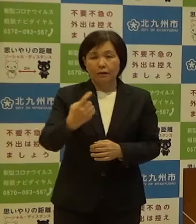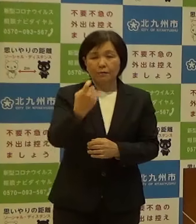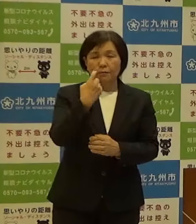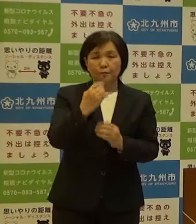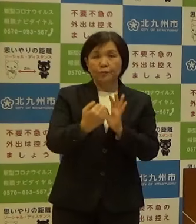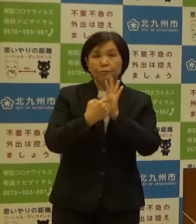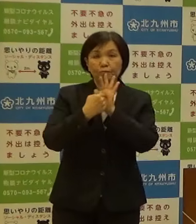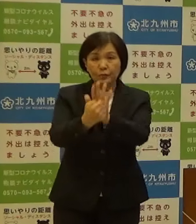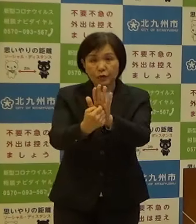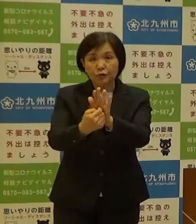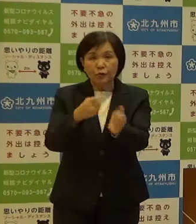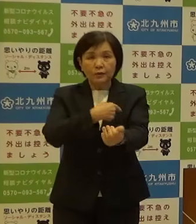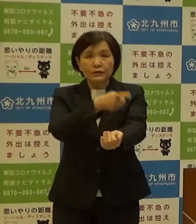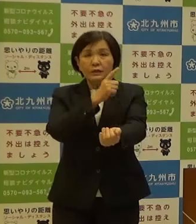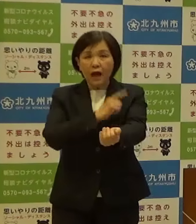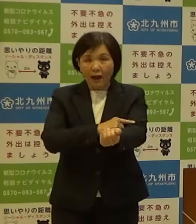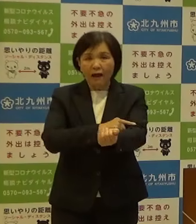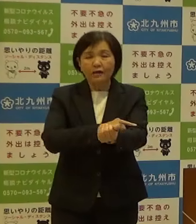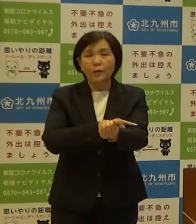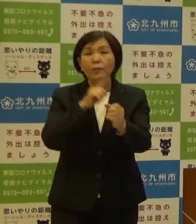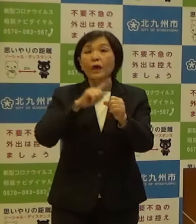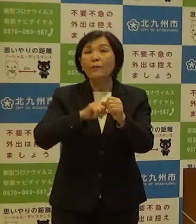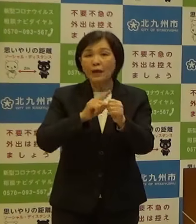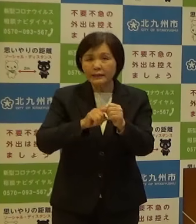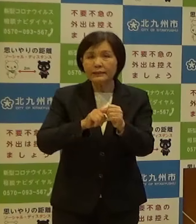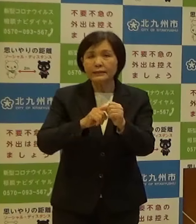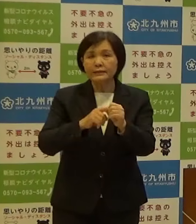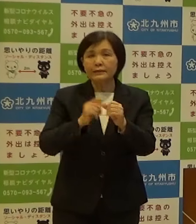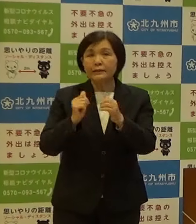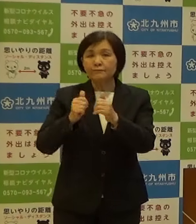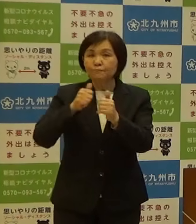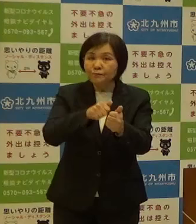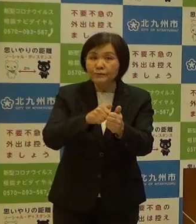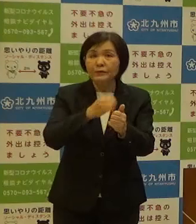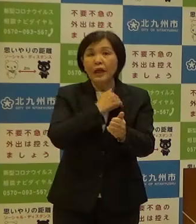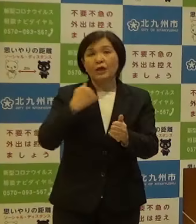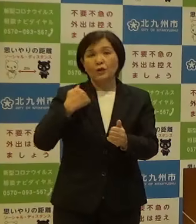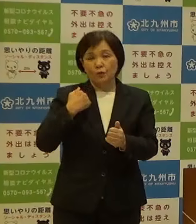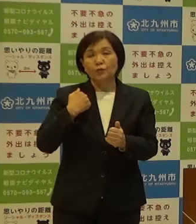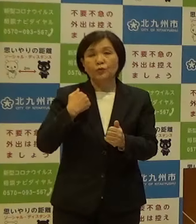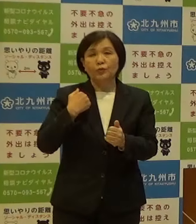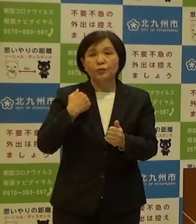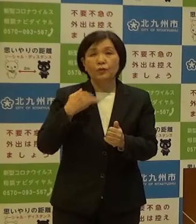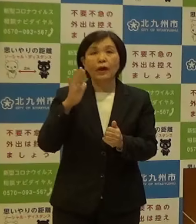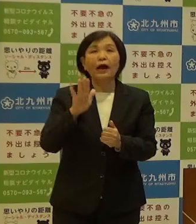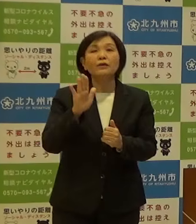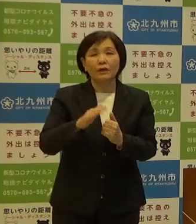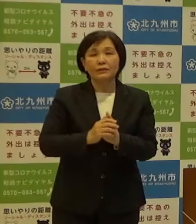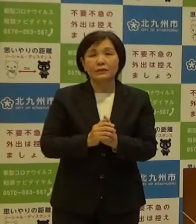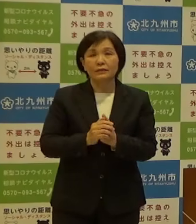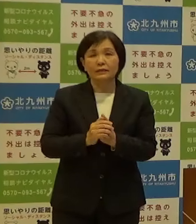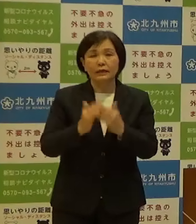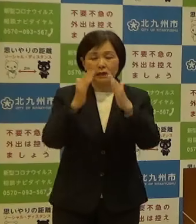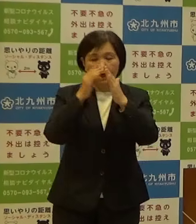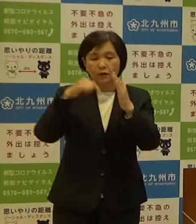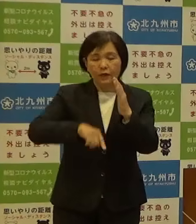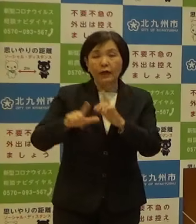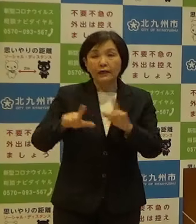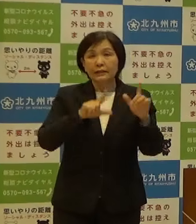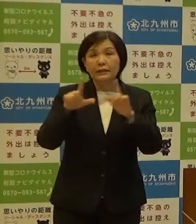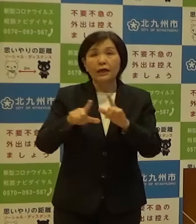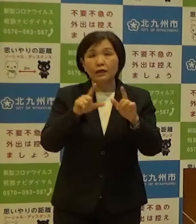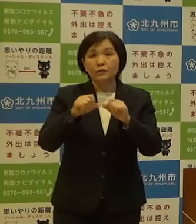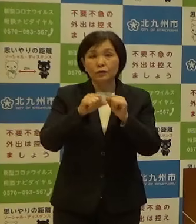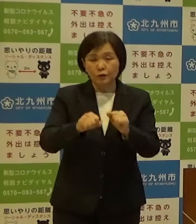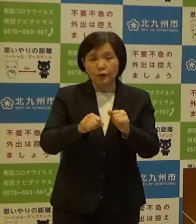ウイルスに立ち向かって、それを、抗体検査なんかを見るとですね、かなりの人は免疫によってですね、このウイルス